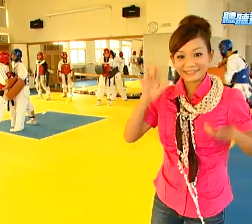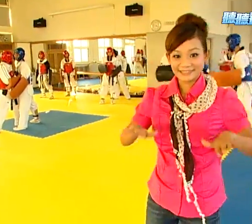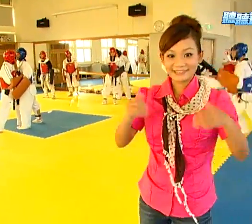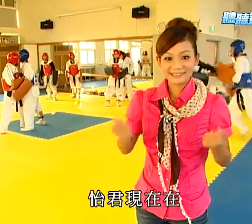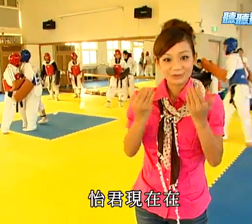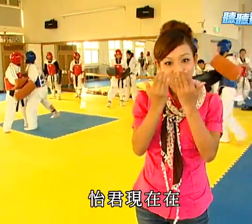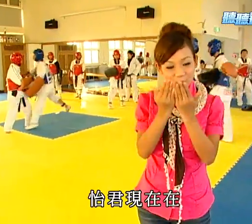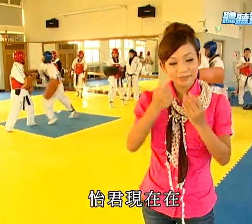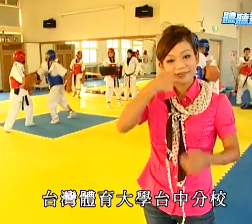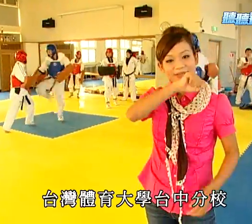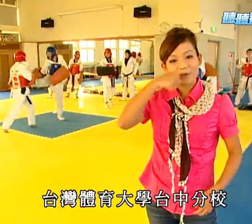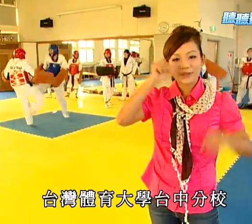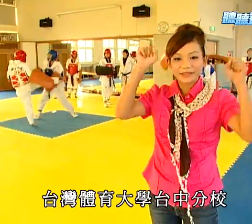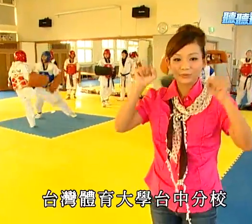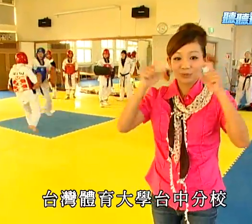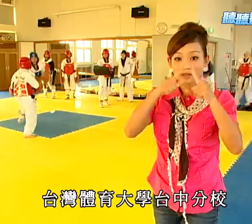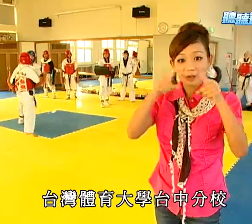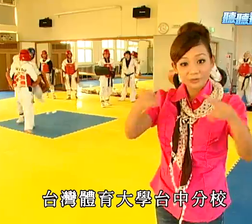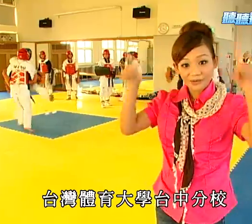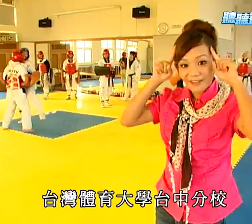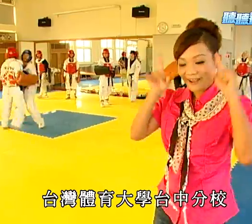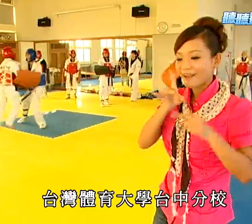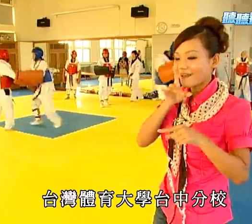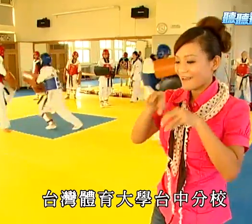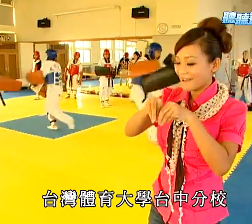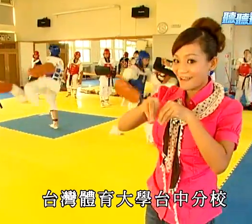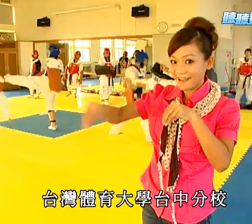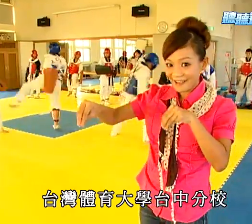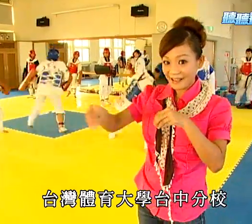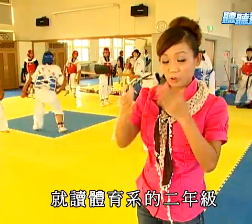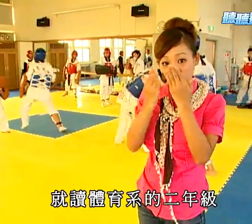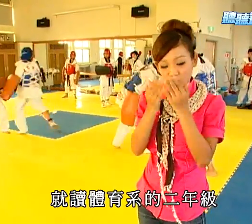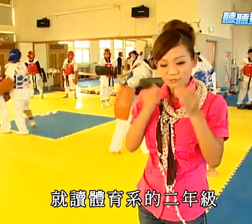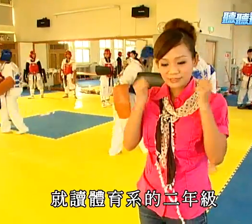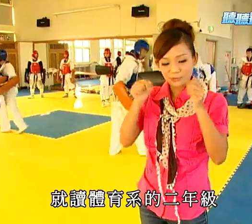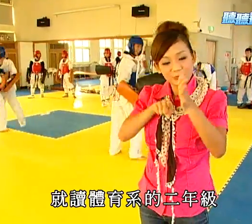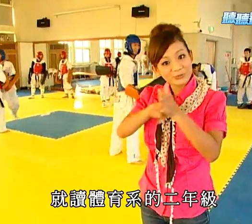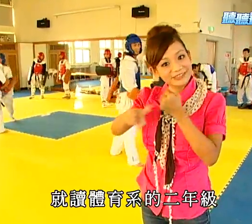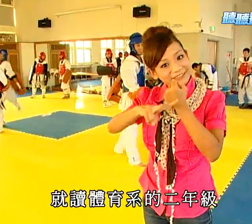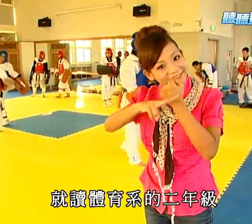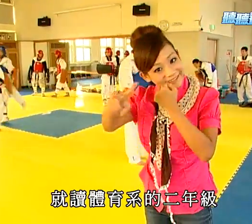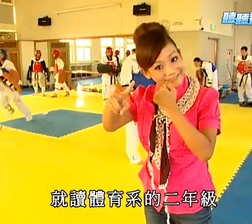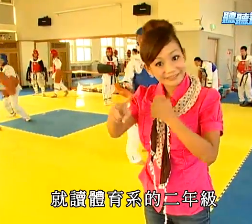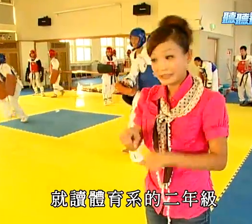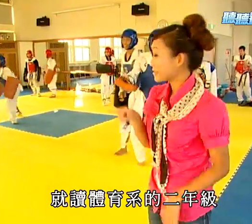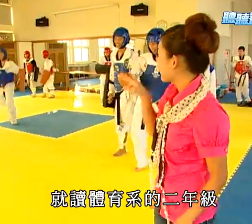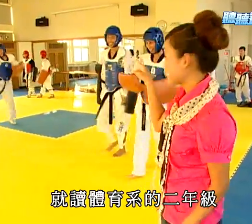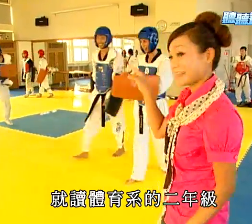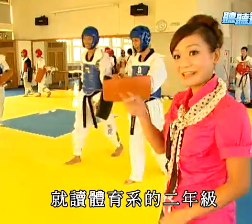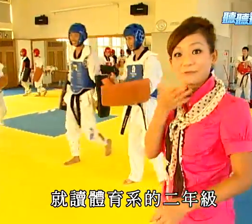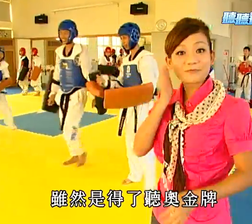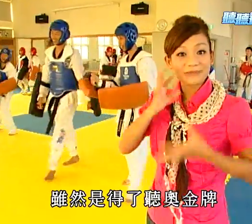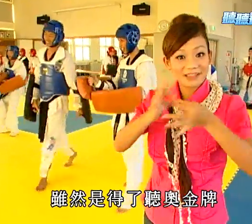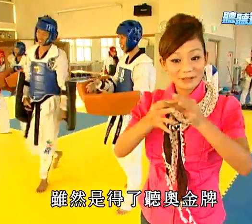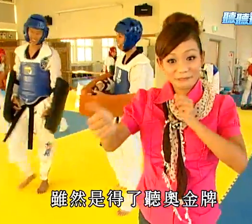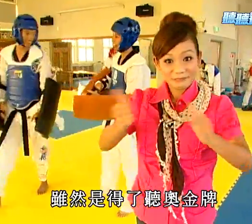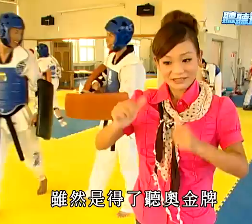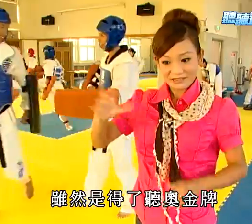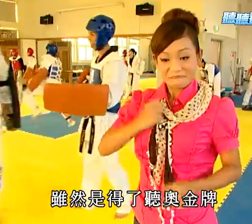怡君现在在台湾体育大学台中分校就读体育系的二年级，虽然是得了听奥金